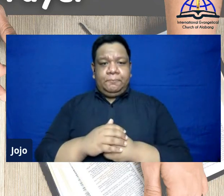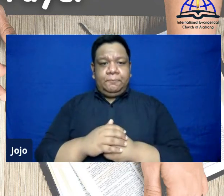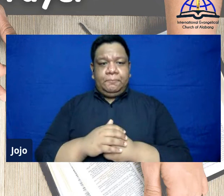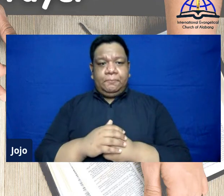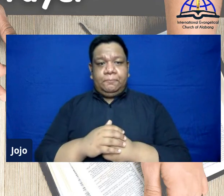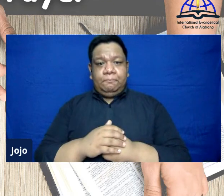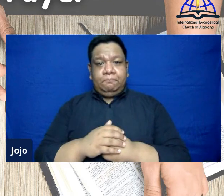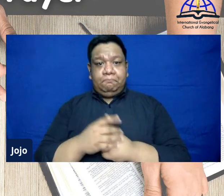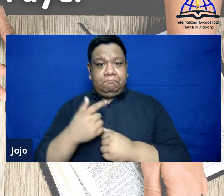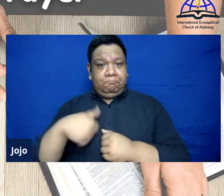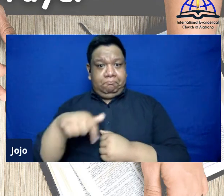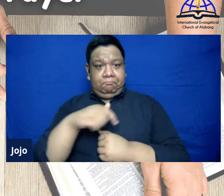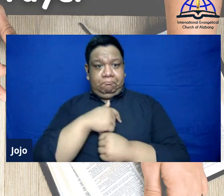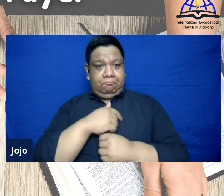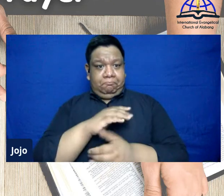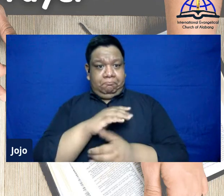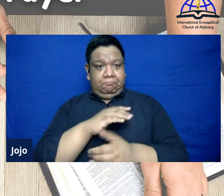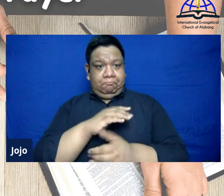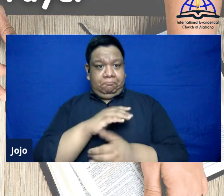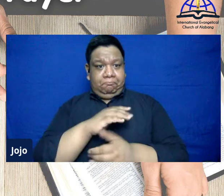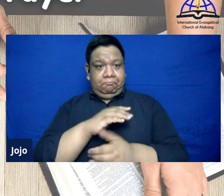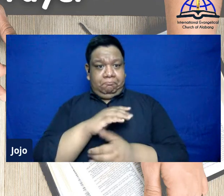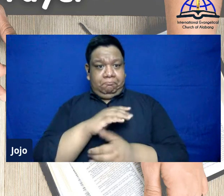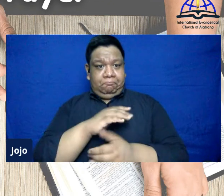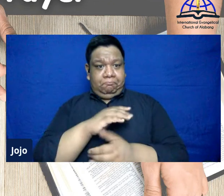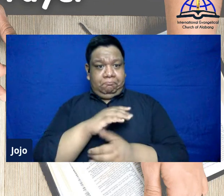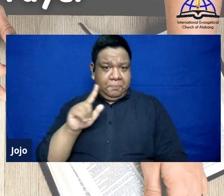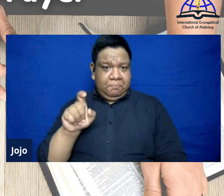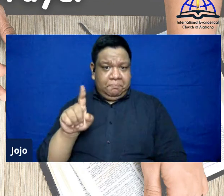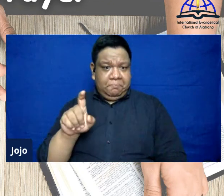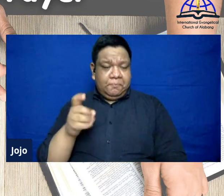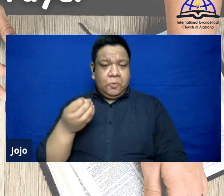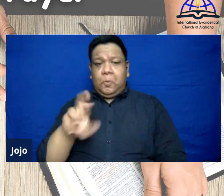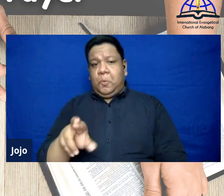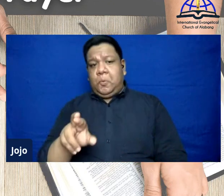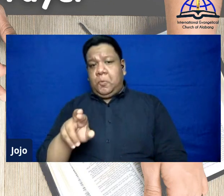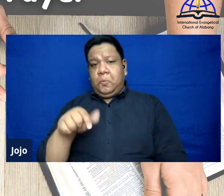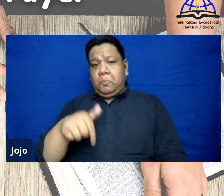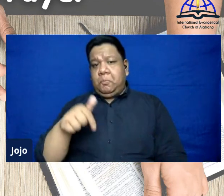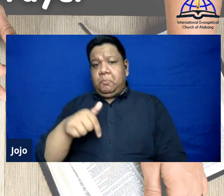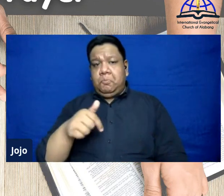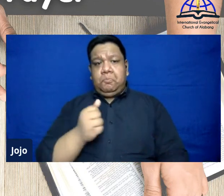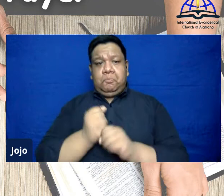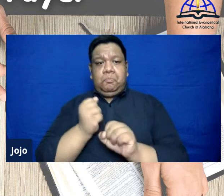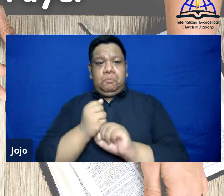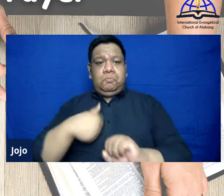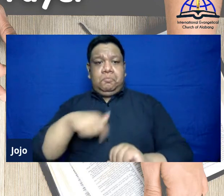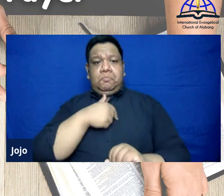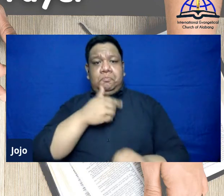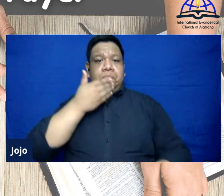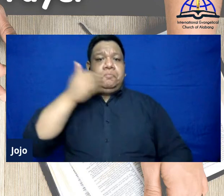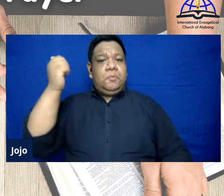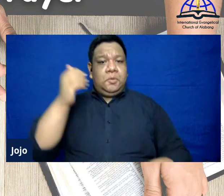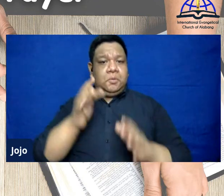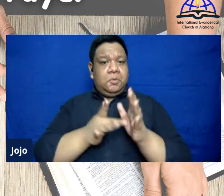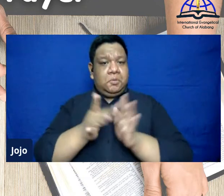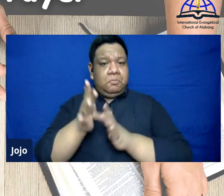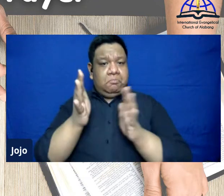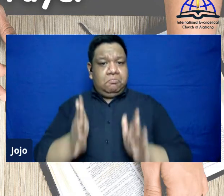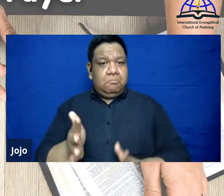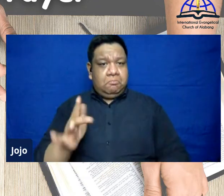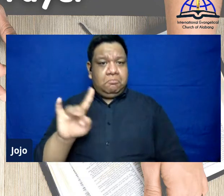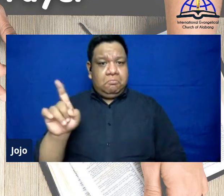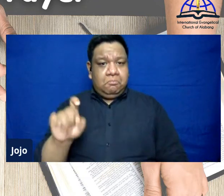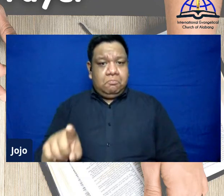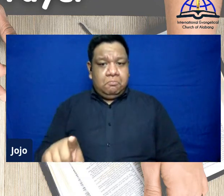Tayo po ba ay magiging bitter? Or will this make us a better Christian? You